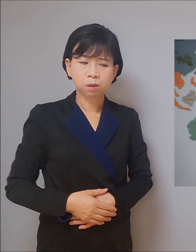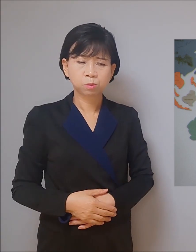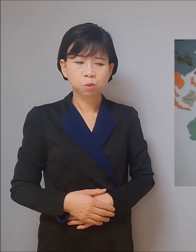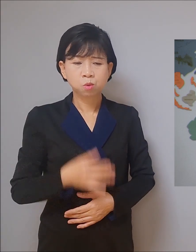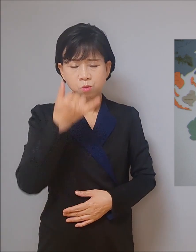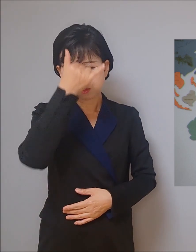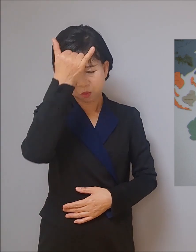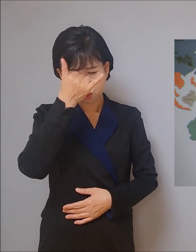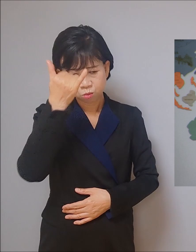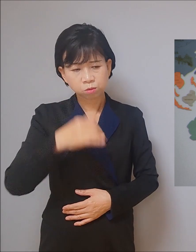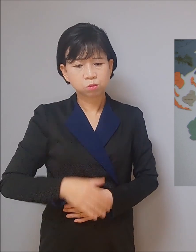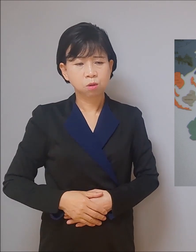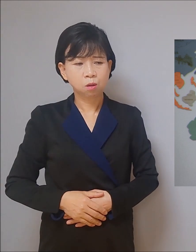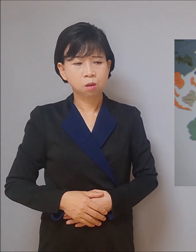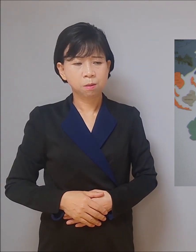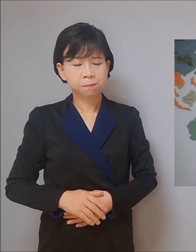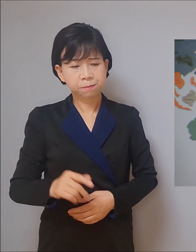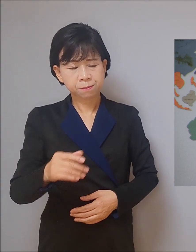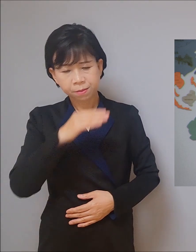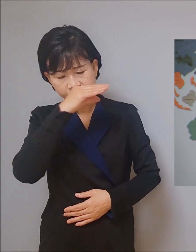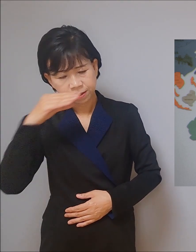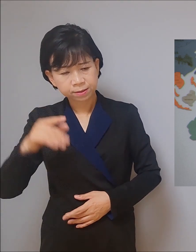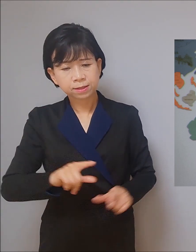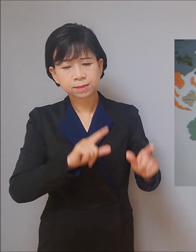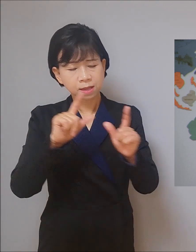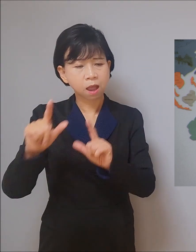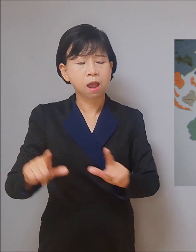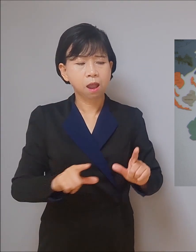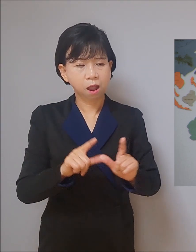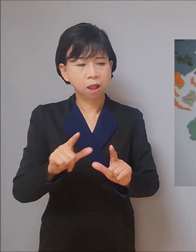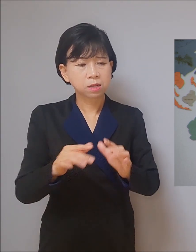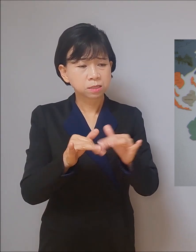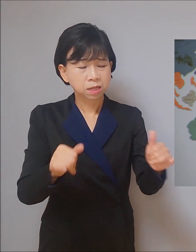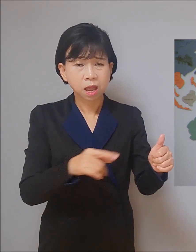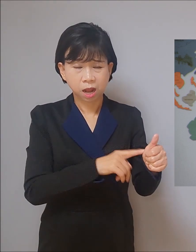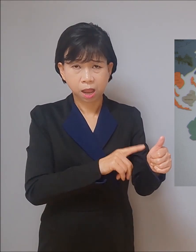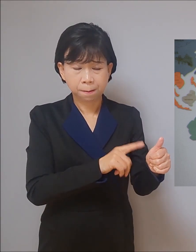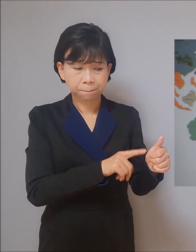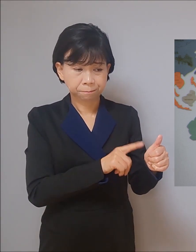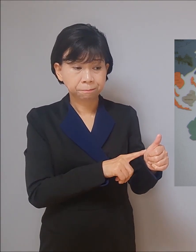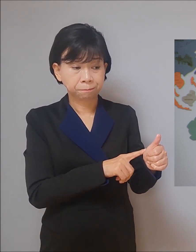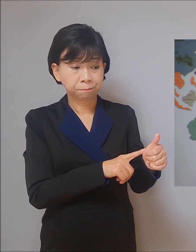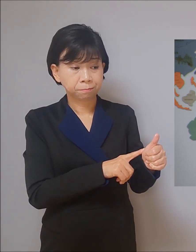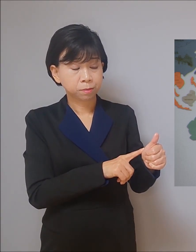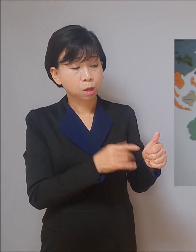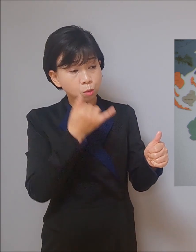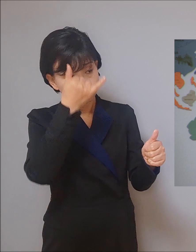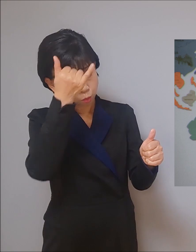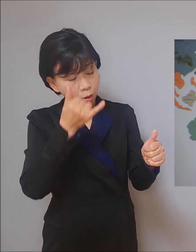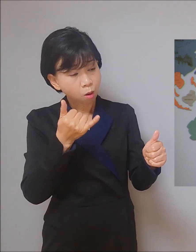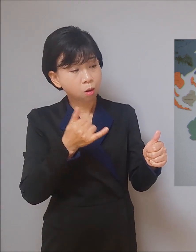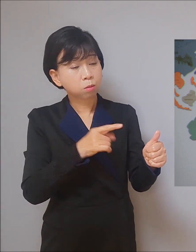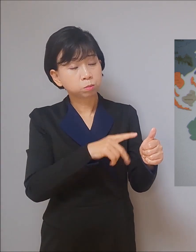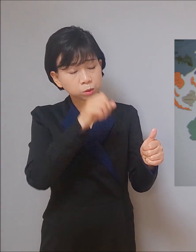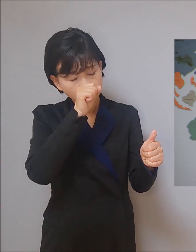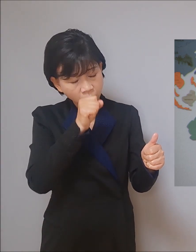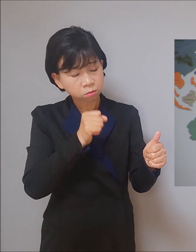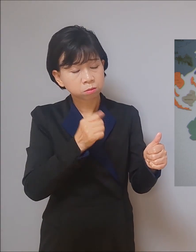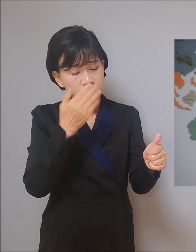사람 인내가, 자제력이 대단하네, 누가 봐도 도덕적이고 윤리적인